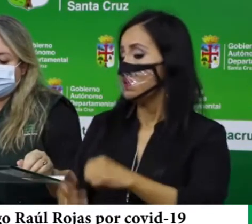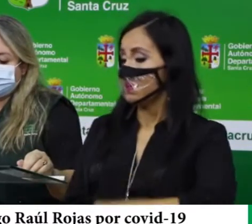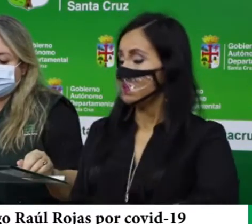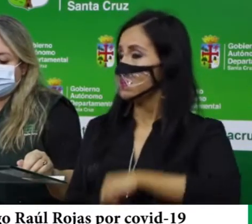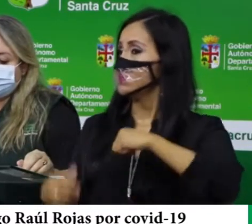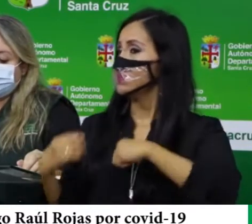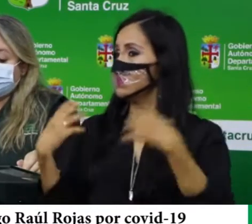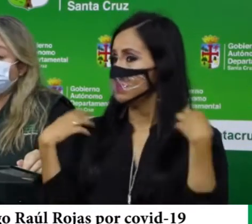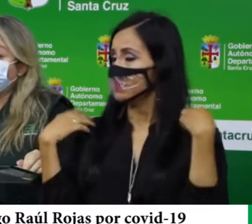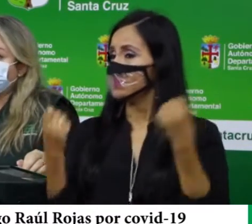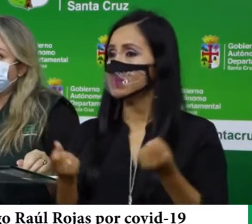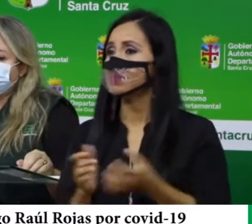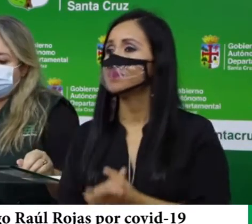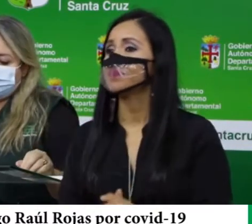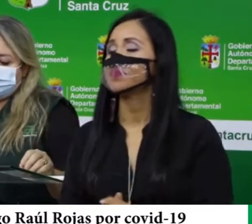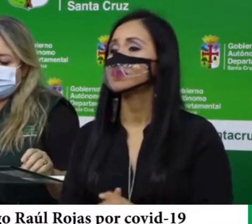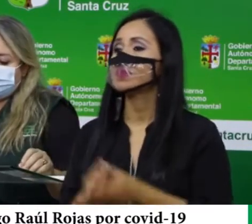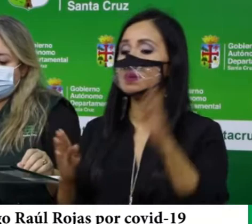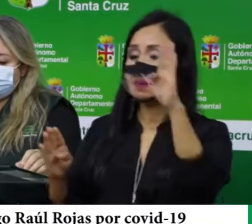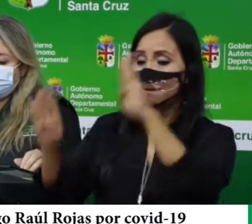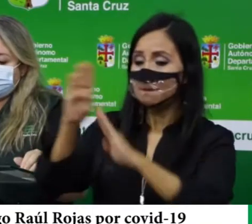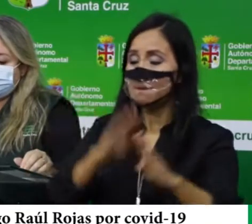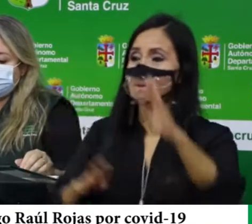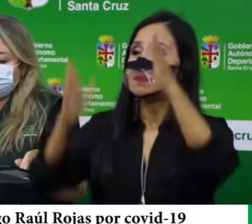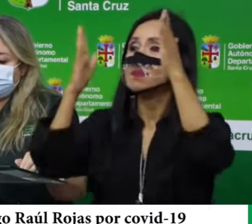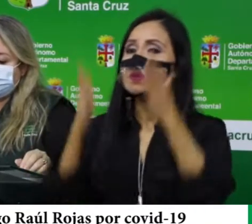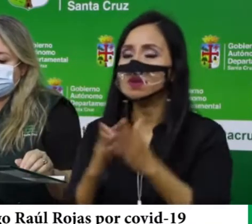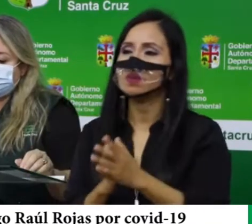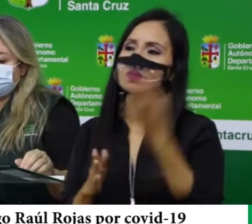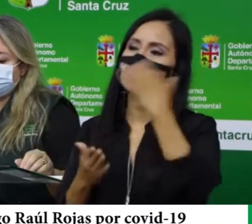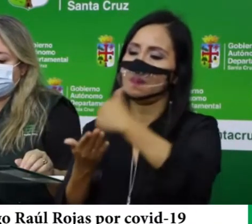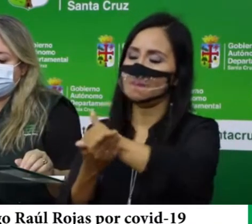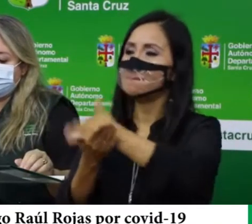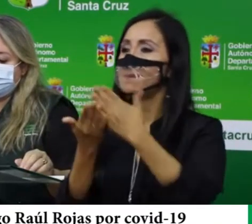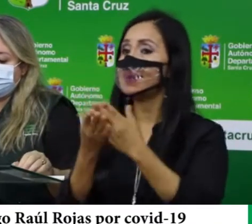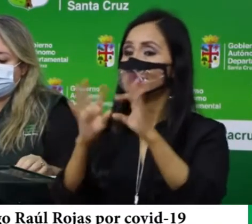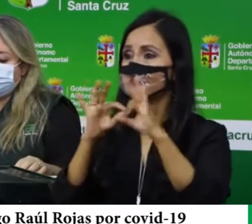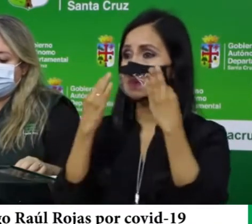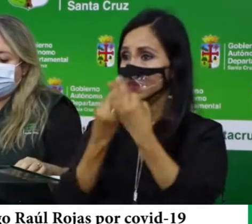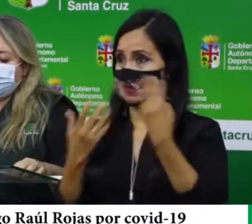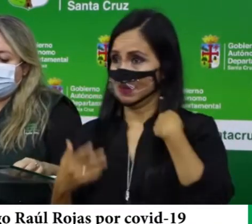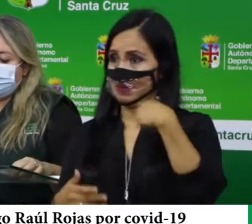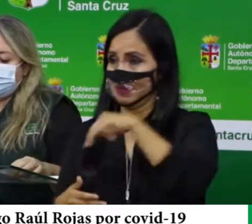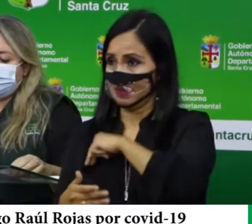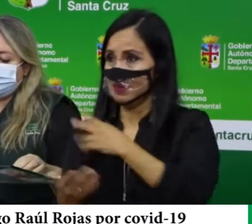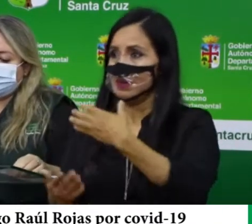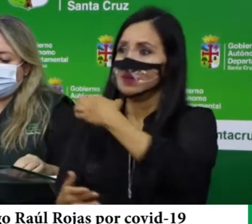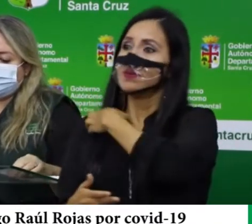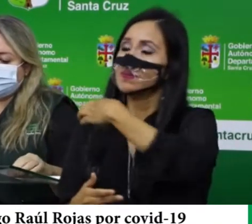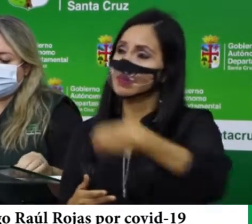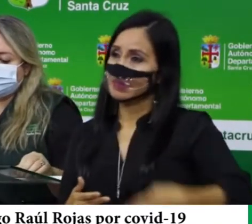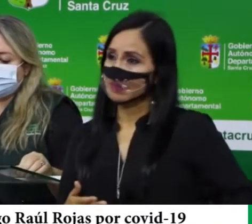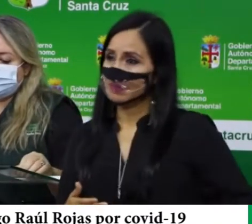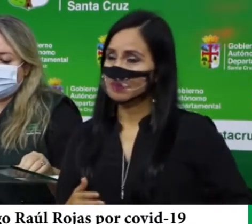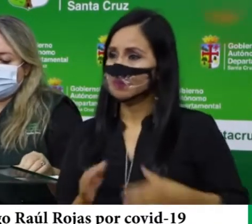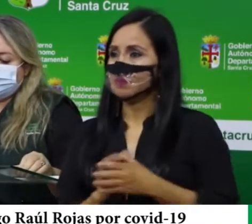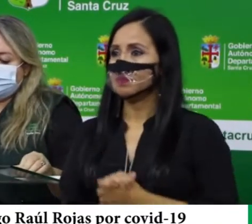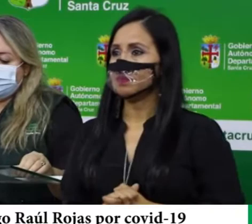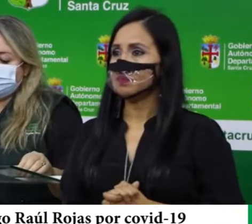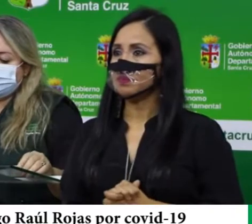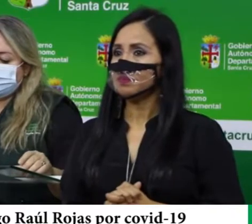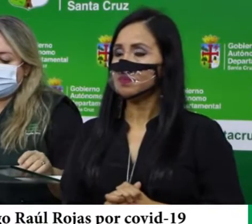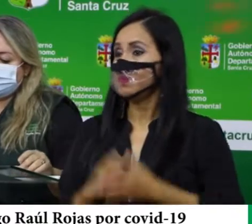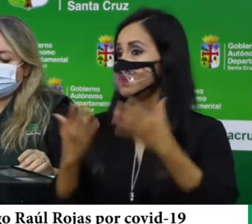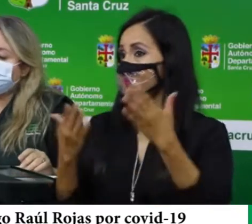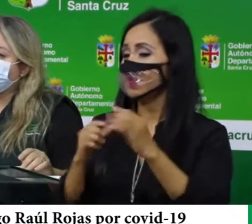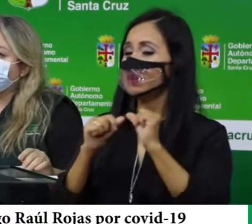orgullo que un biólogo de tu talla haya sido parte de esta familia de la Gobernación en